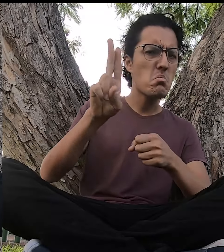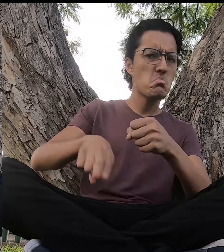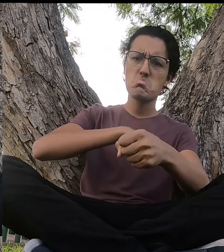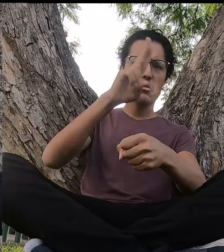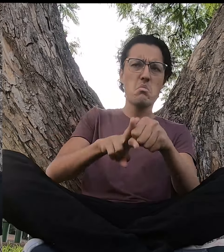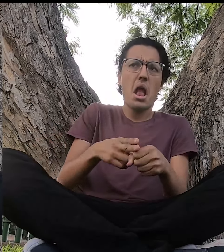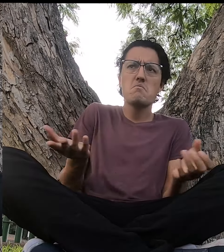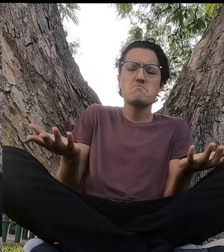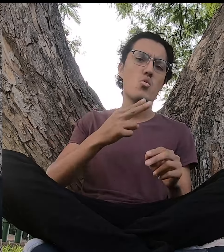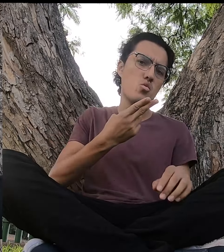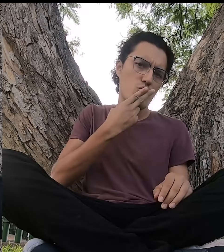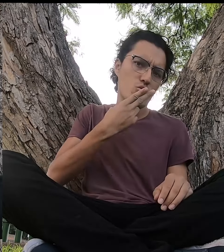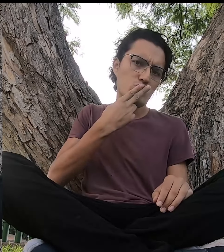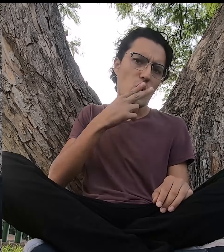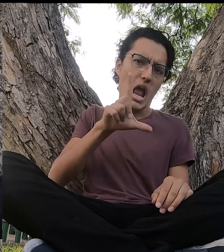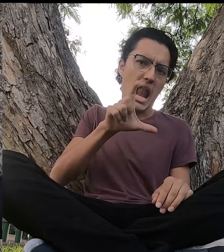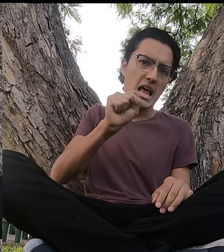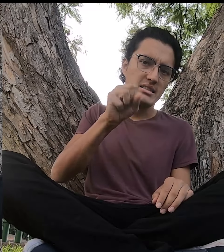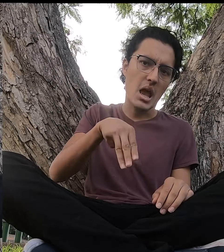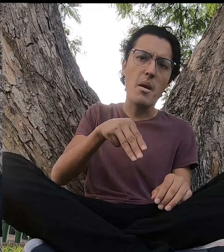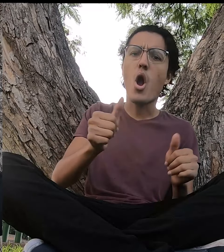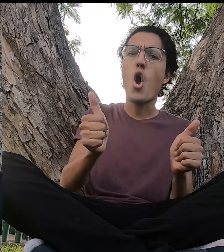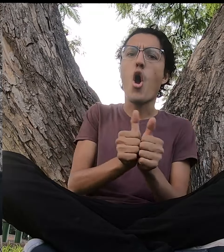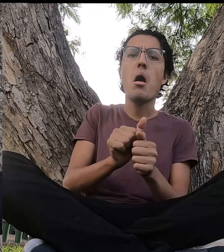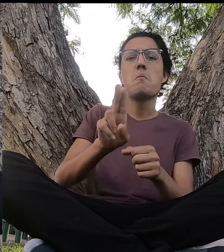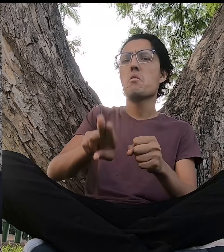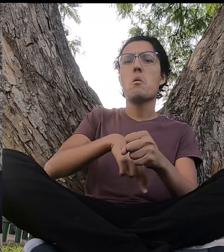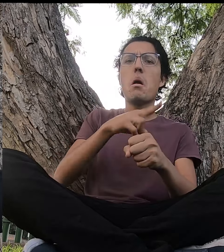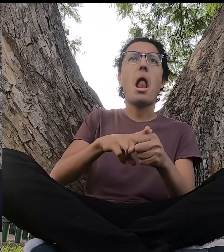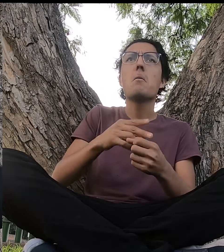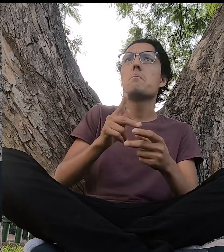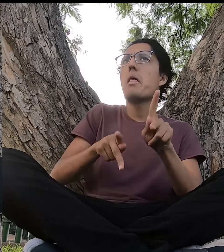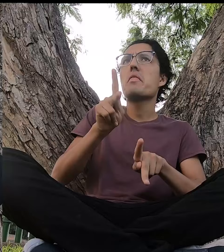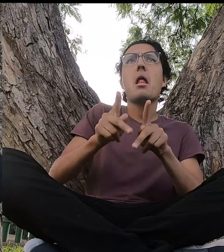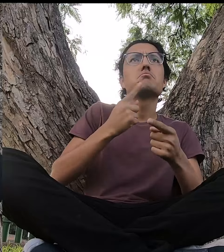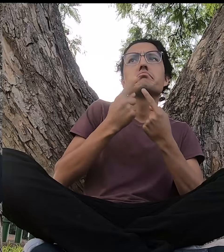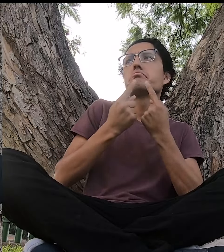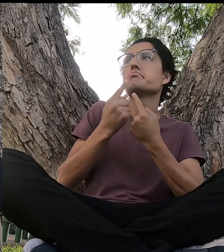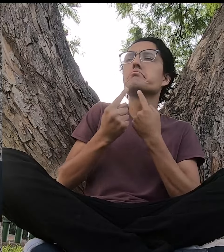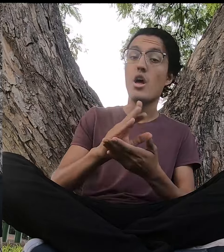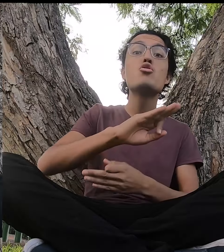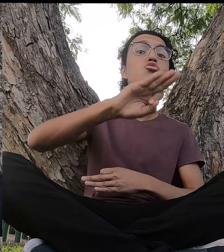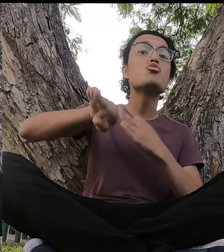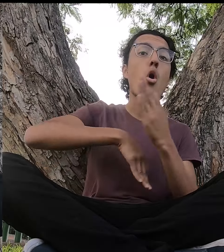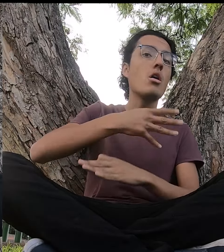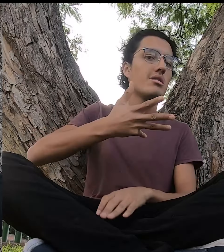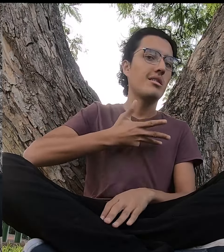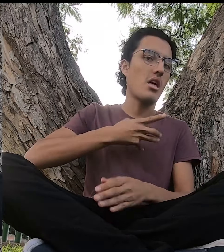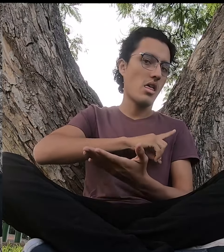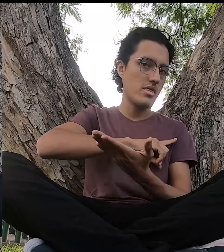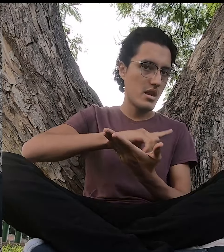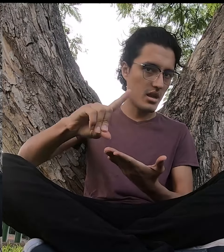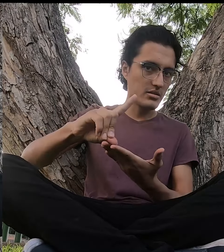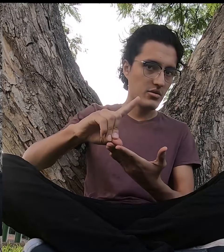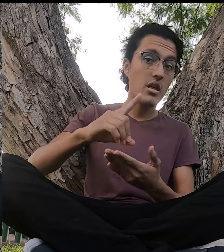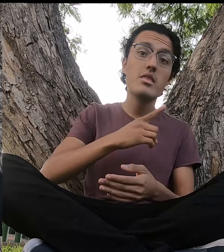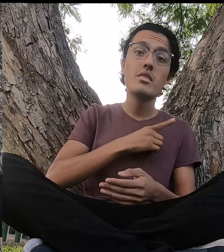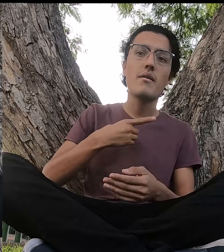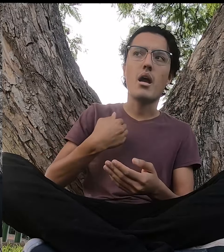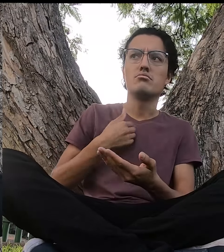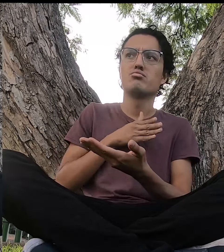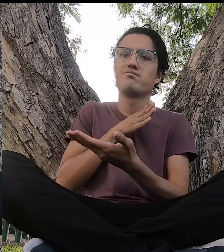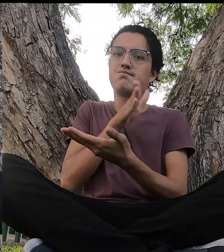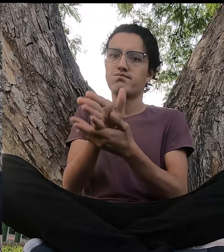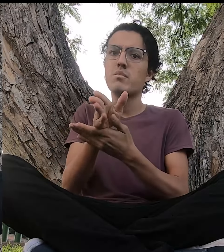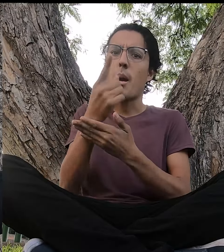normal. Usar la lengua de señas con tal naturaleza y normalidad, porque además todos tenemos derecho